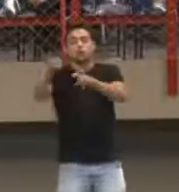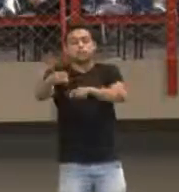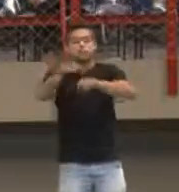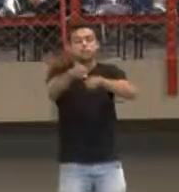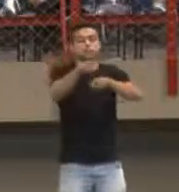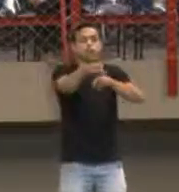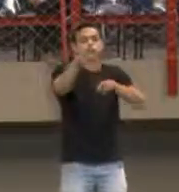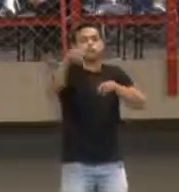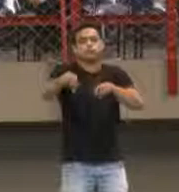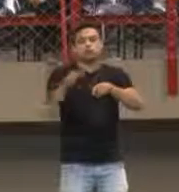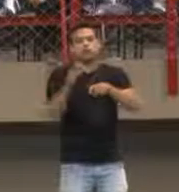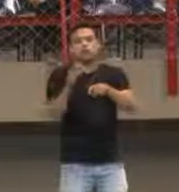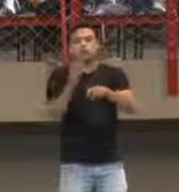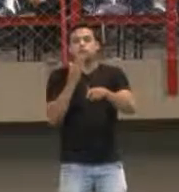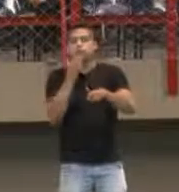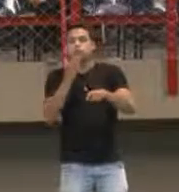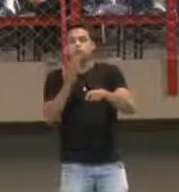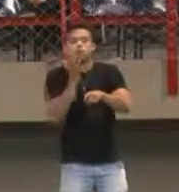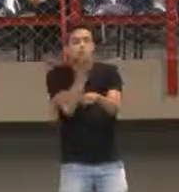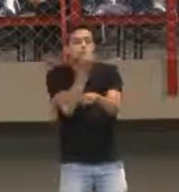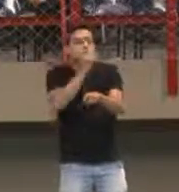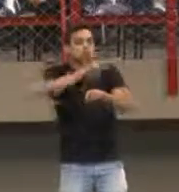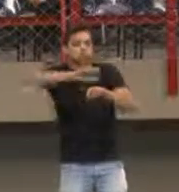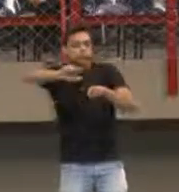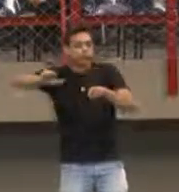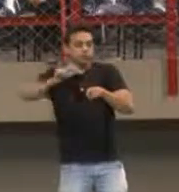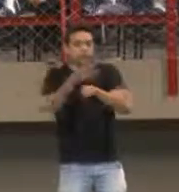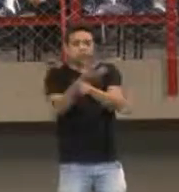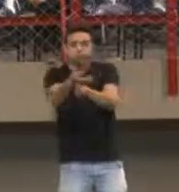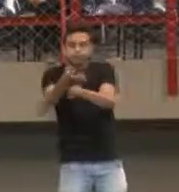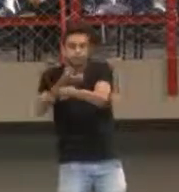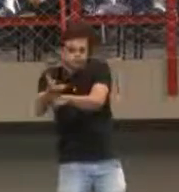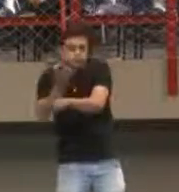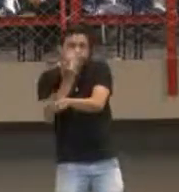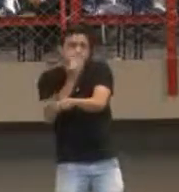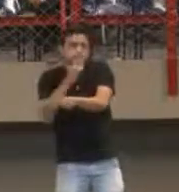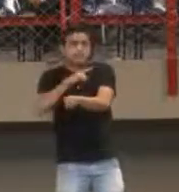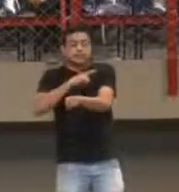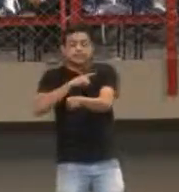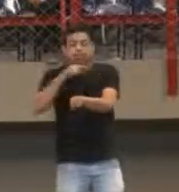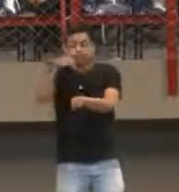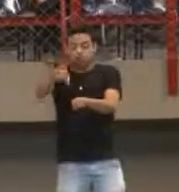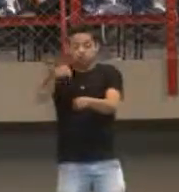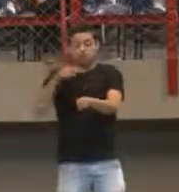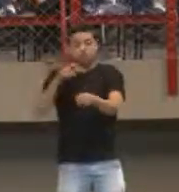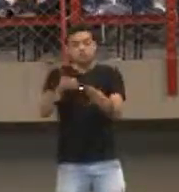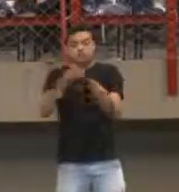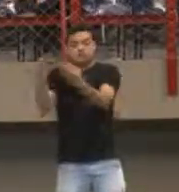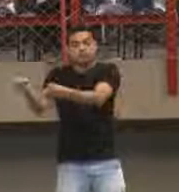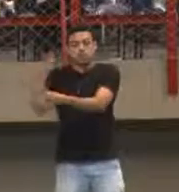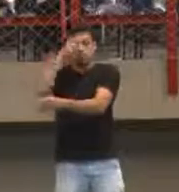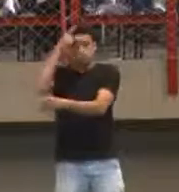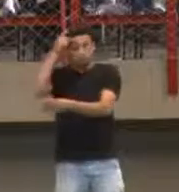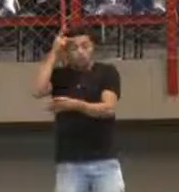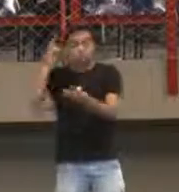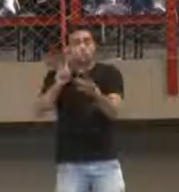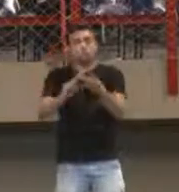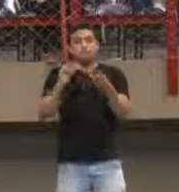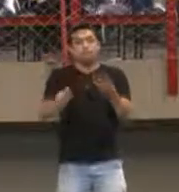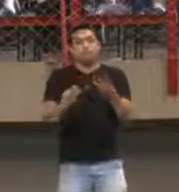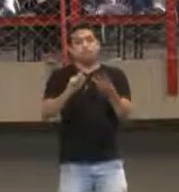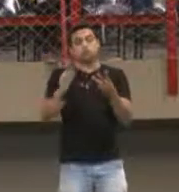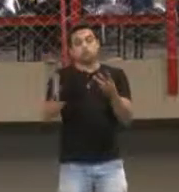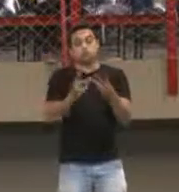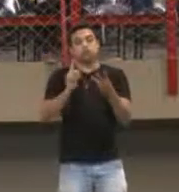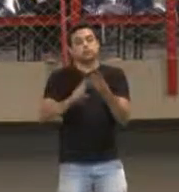de algum tipo de cultura, né, algum tipo de alimento para a população. Pode acontecer,